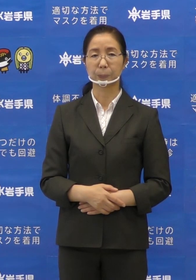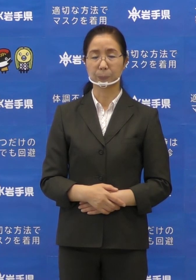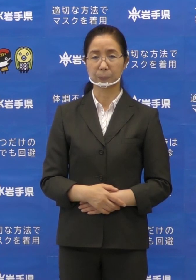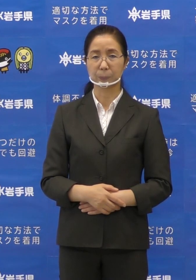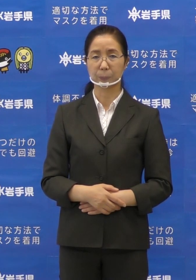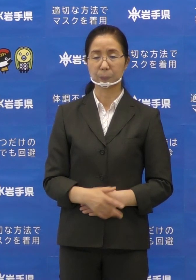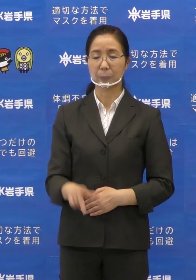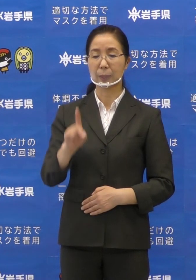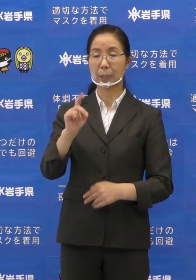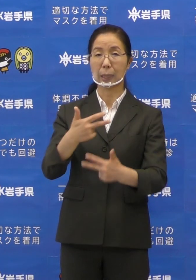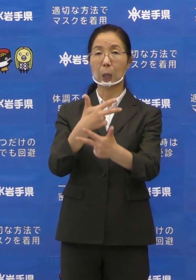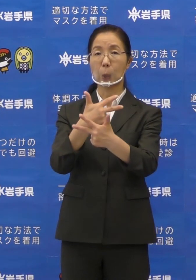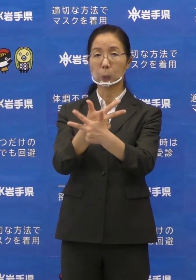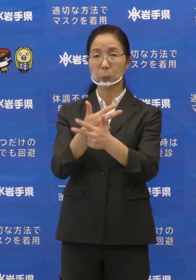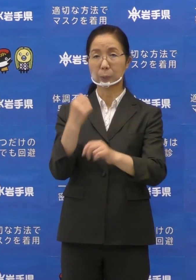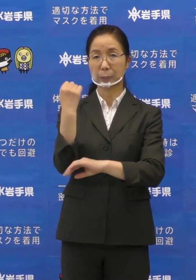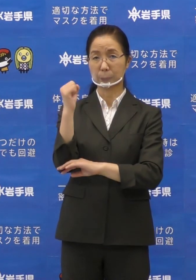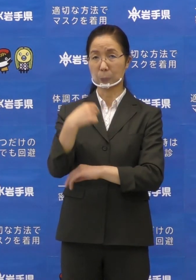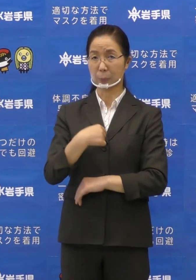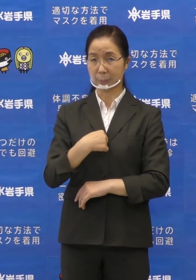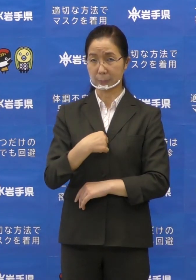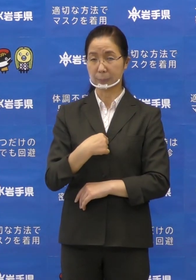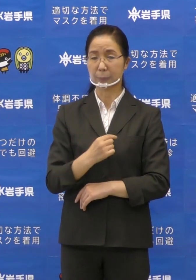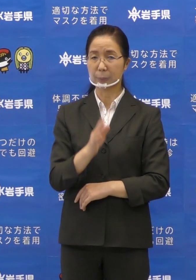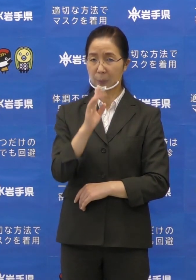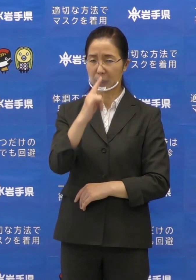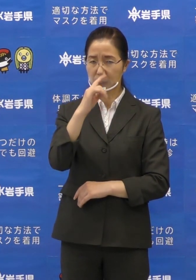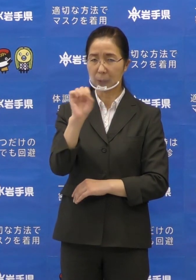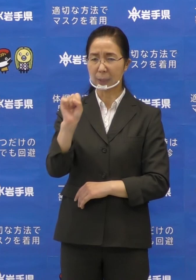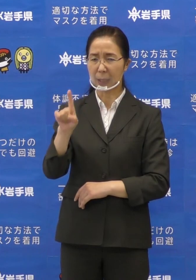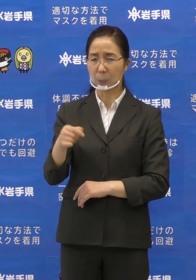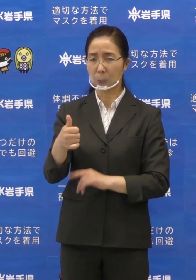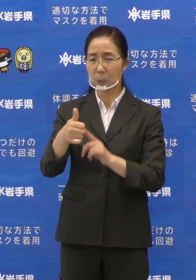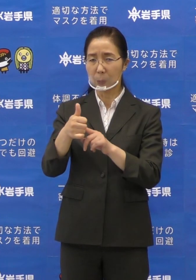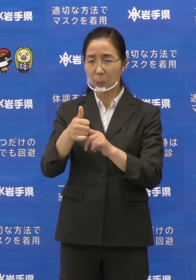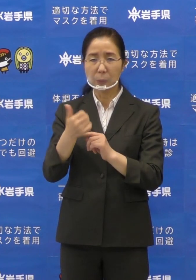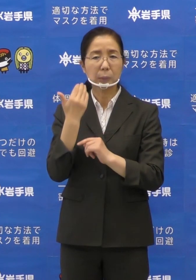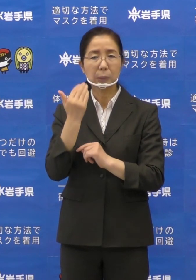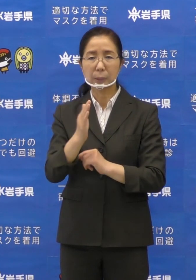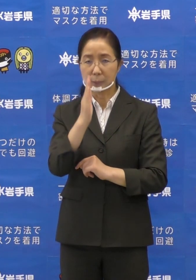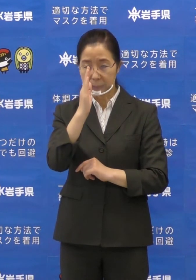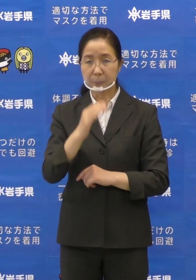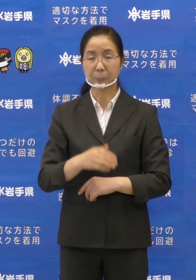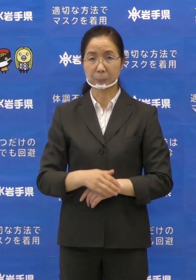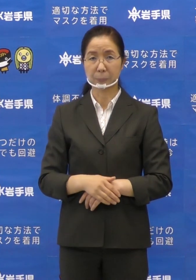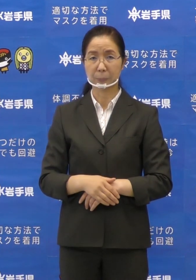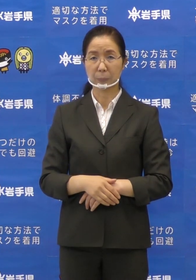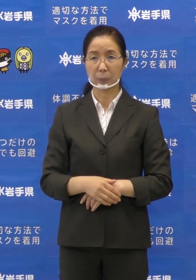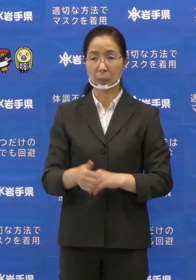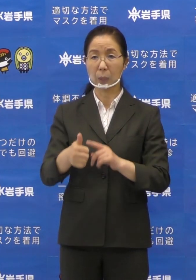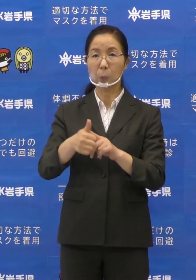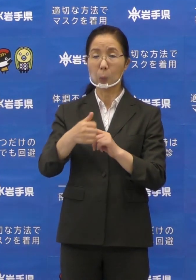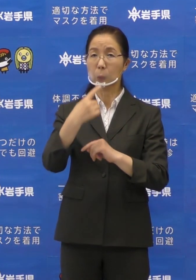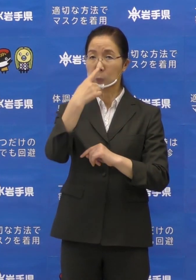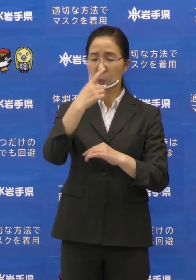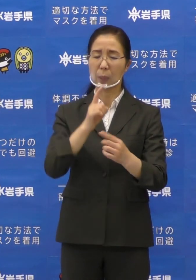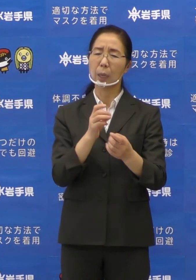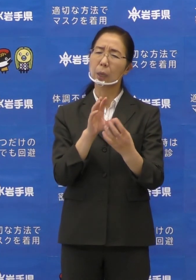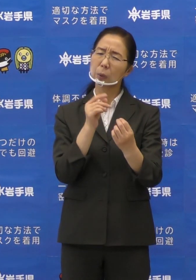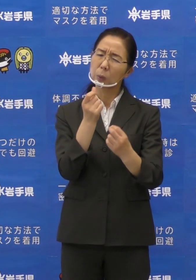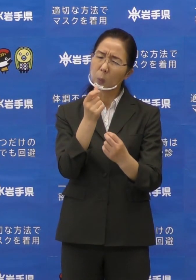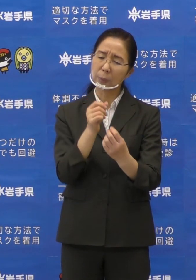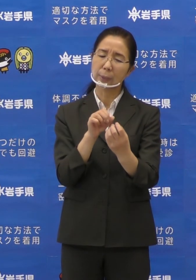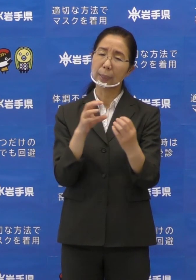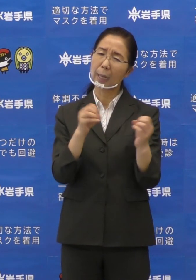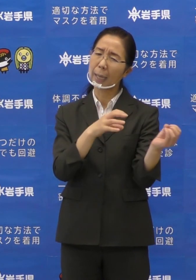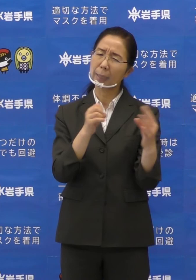科学新報の坂本です。佐野さんについて引き続き、はい、お聞きしたいと思います。佐野さんと複数回話す機会があったということ